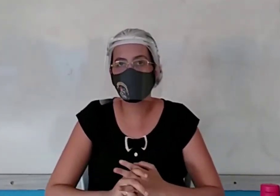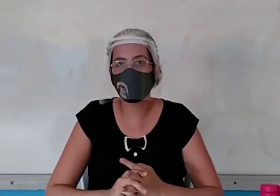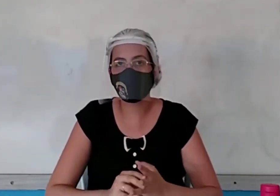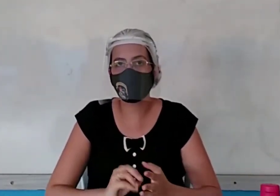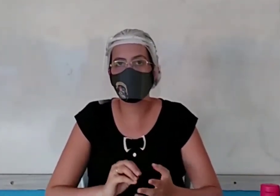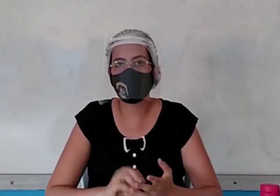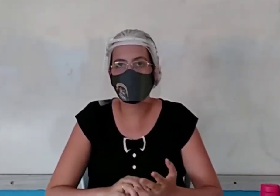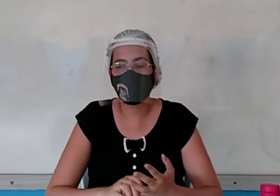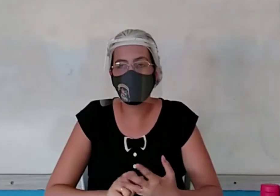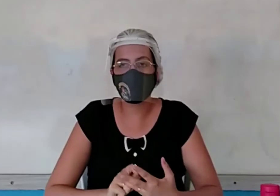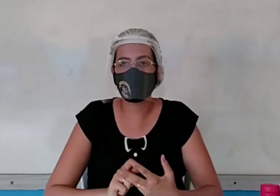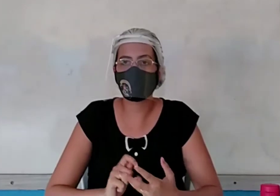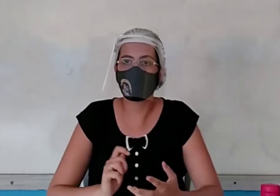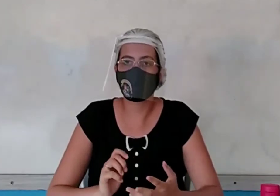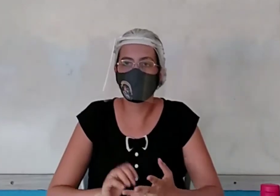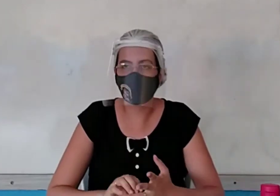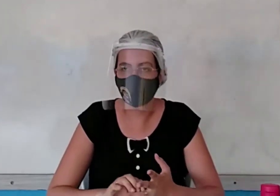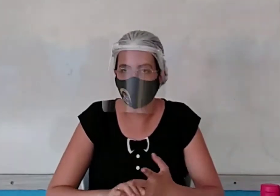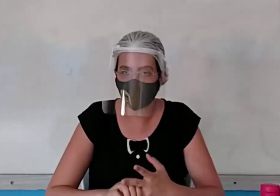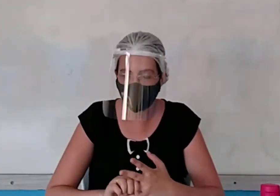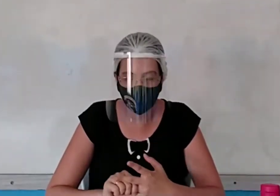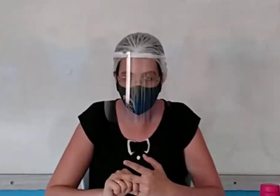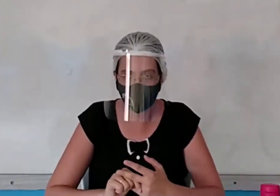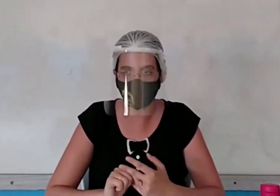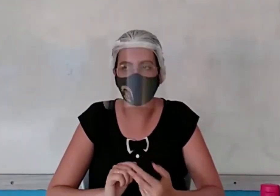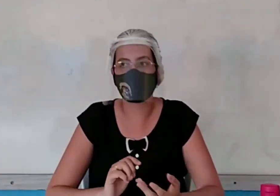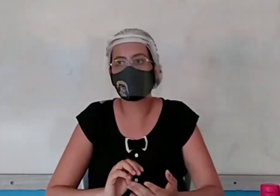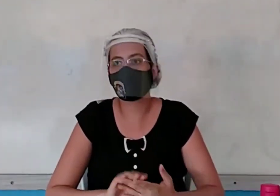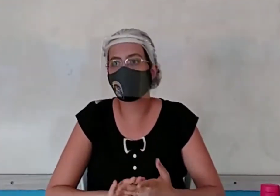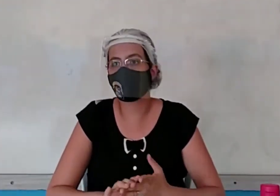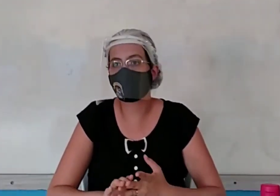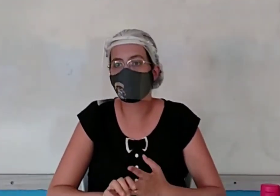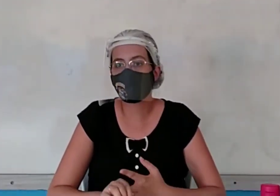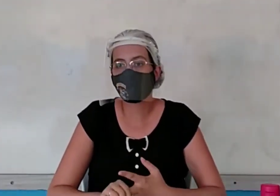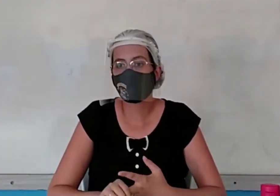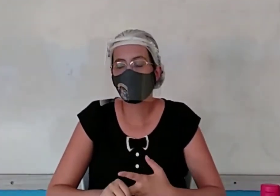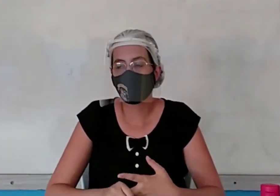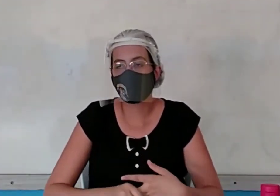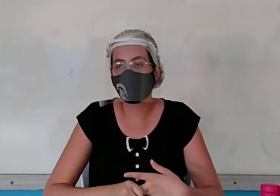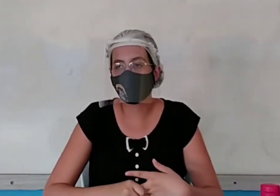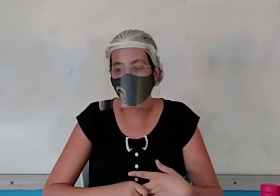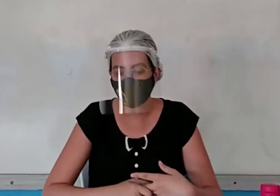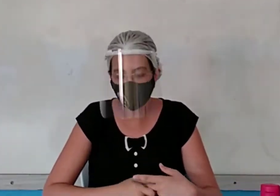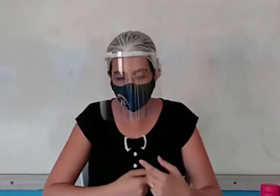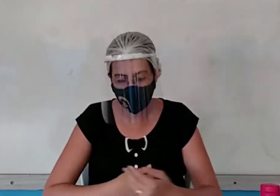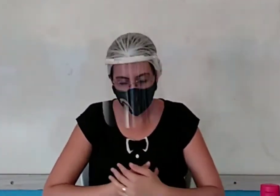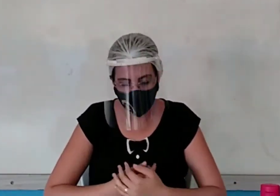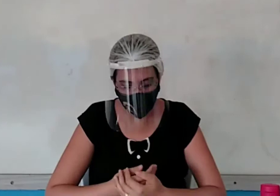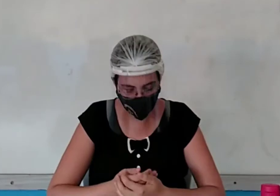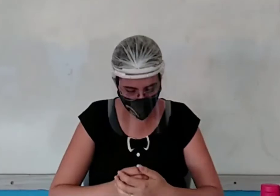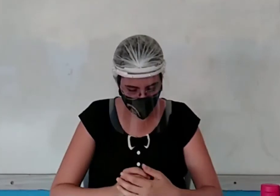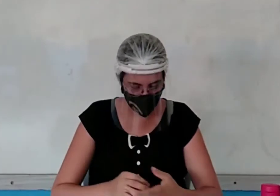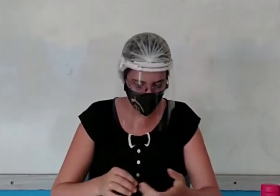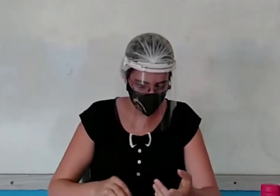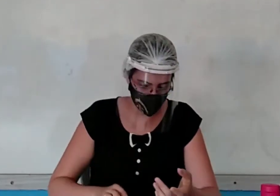envolver pedestres, isso vai envolver os próprios motoristas, isso vai envolver uma série de pessoas.